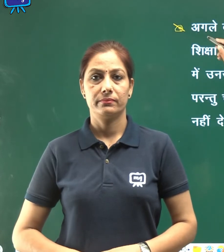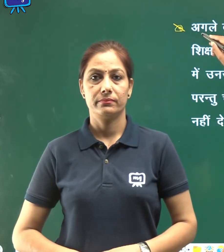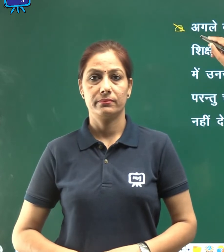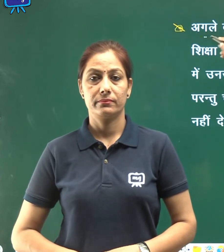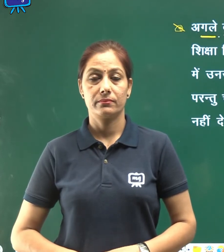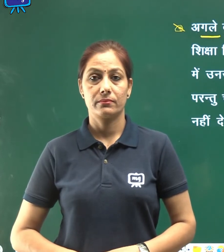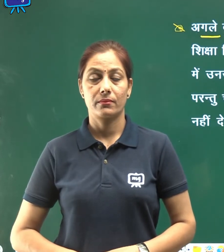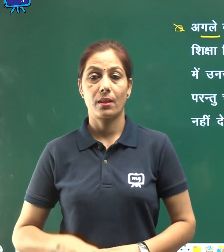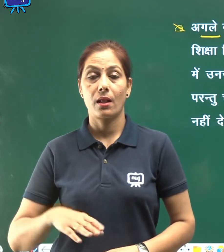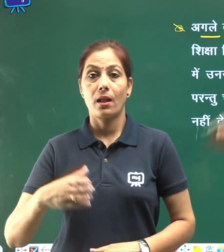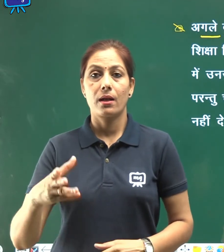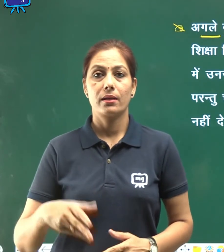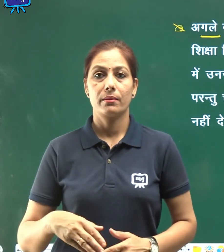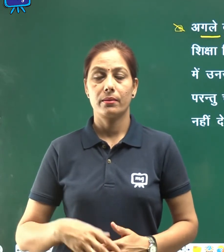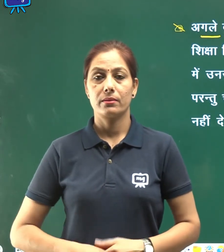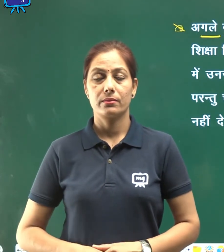अगले दृश्य में